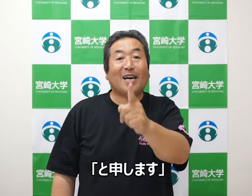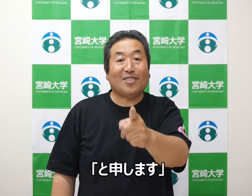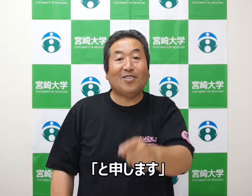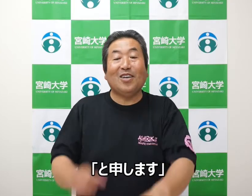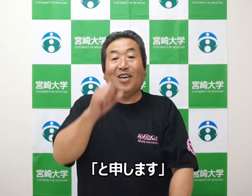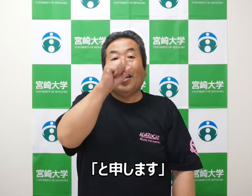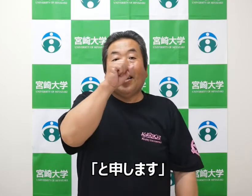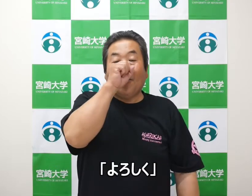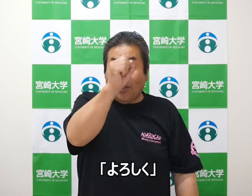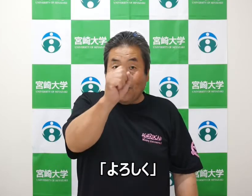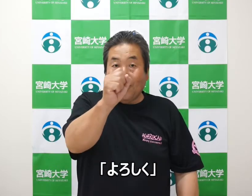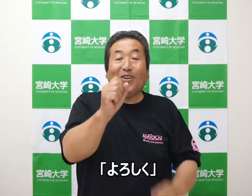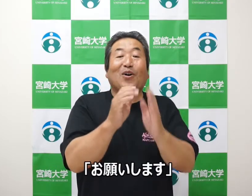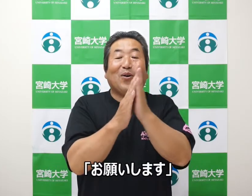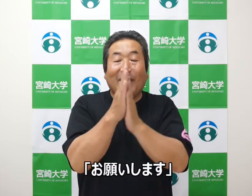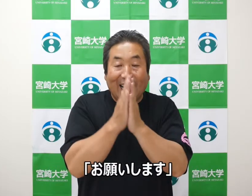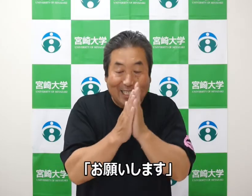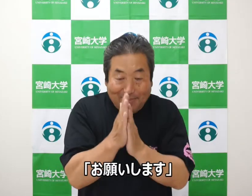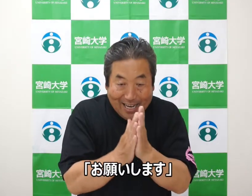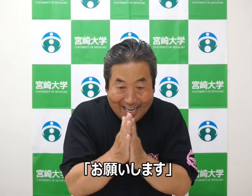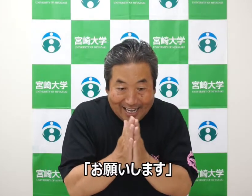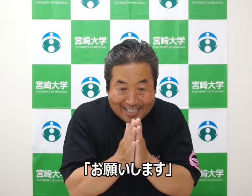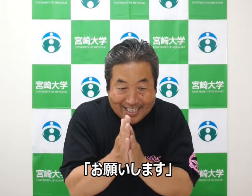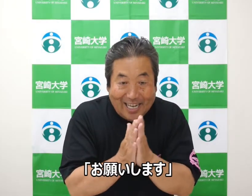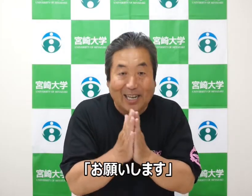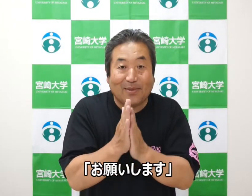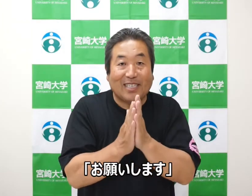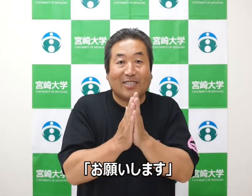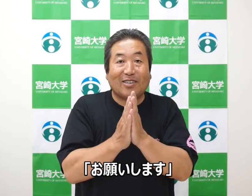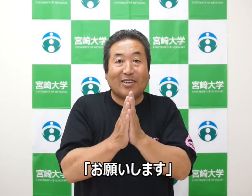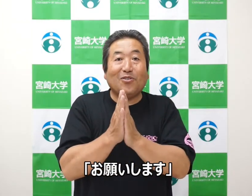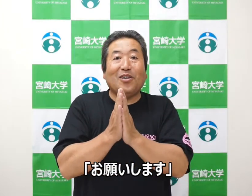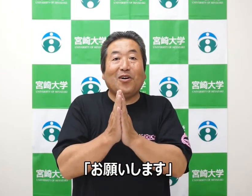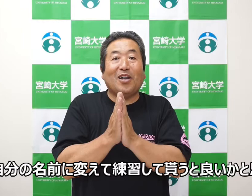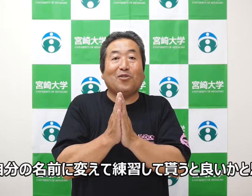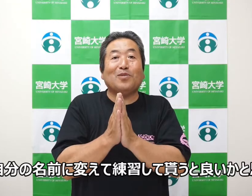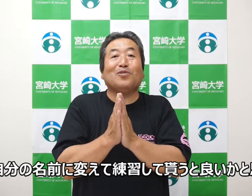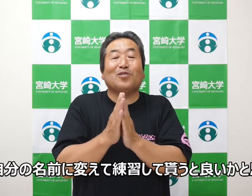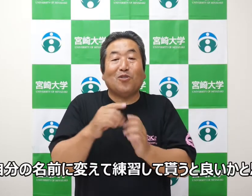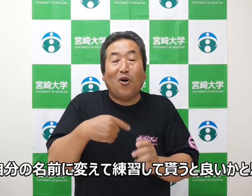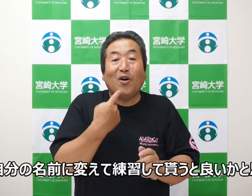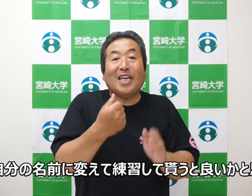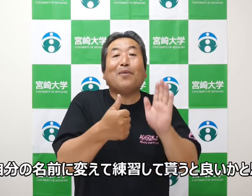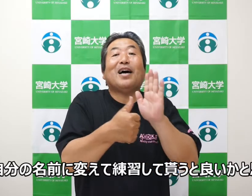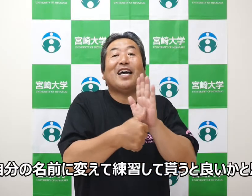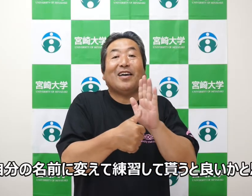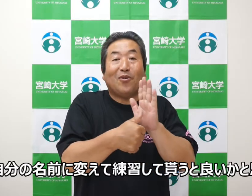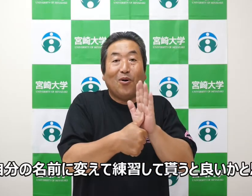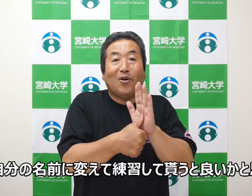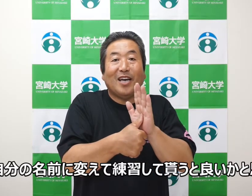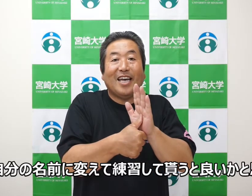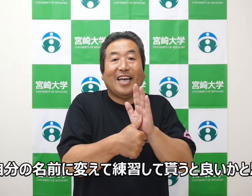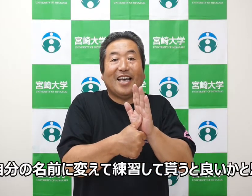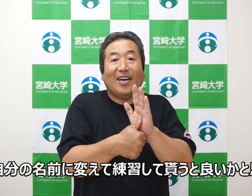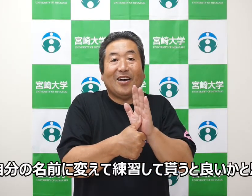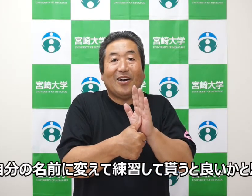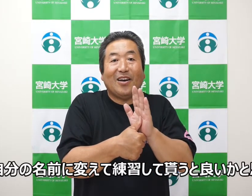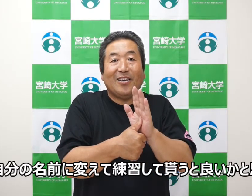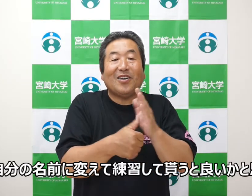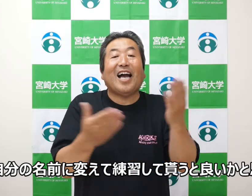。よろしくお願いしますってなります。これを自分の名前を、に変え